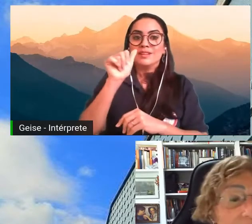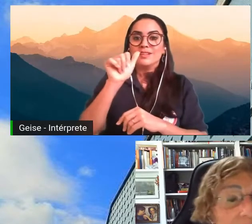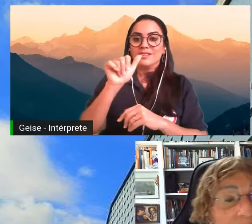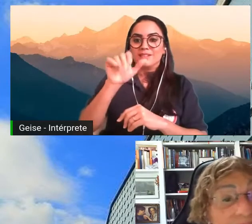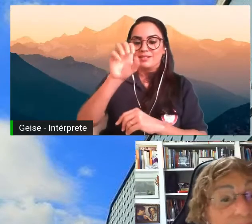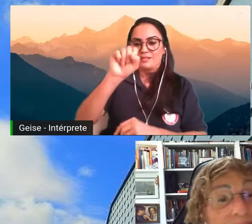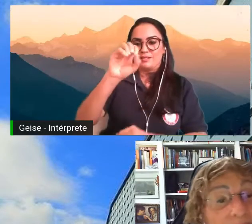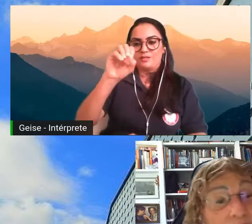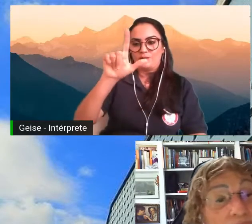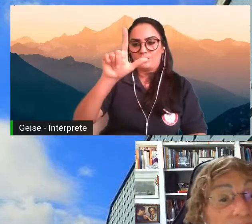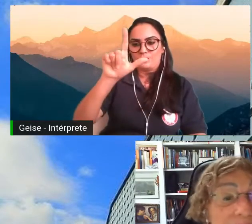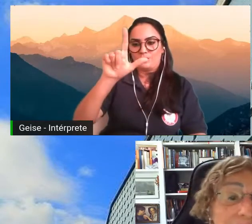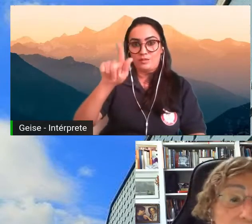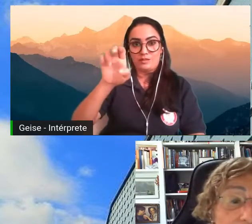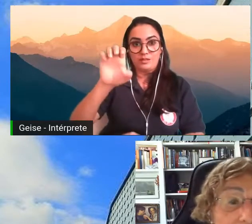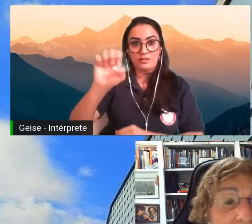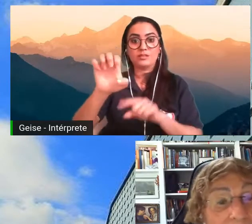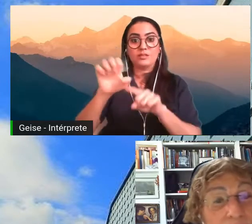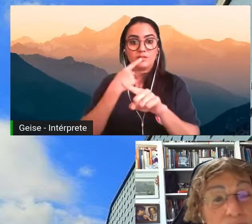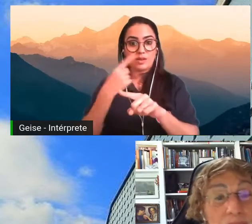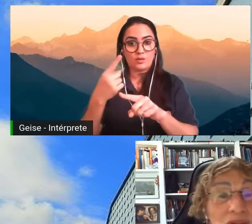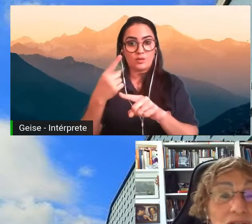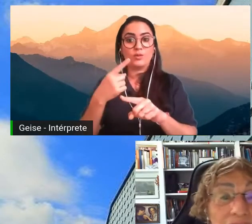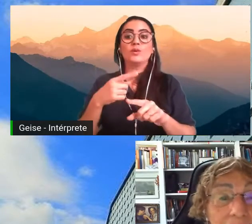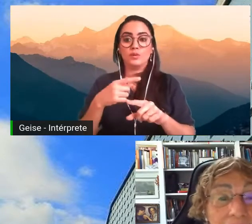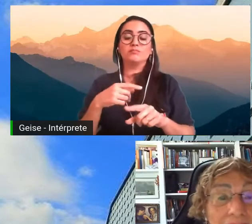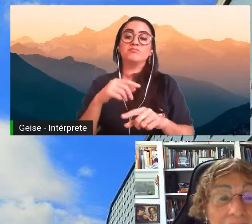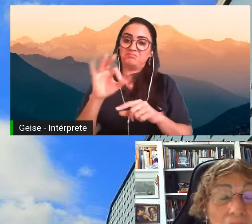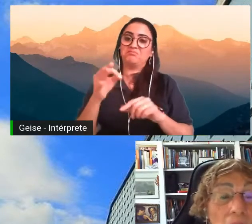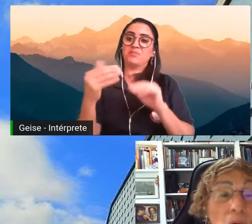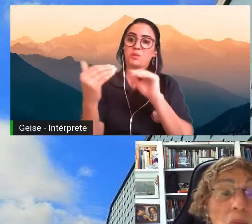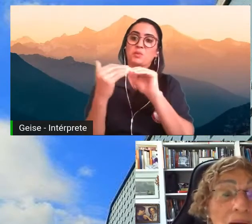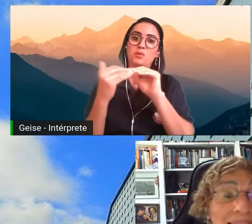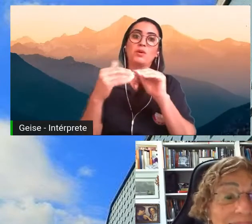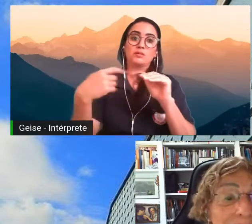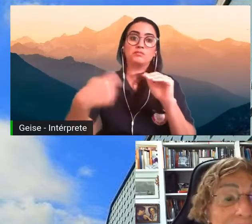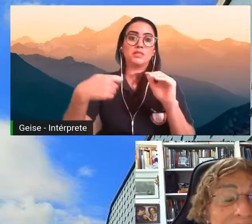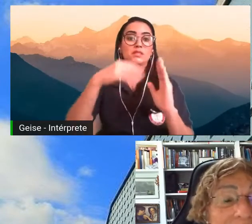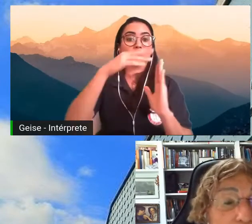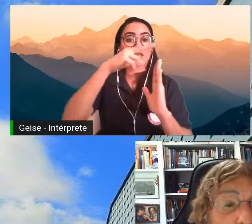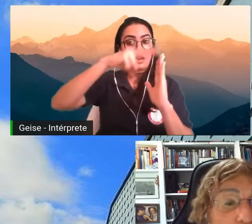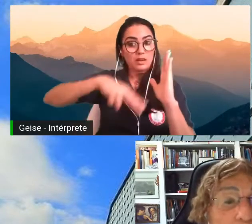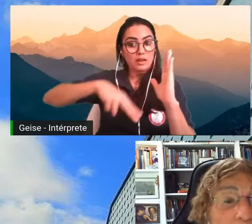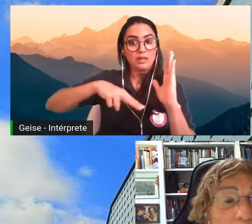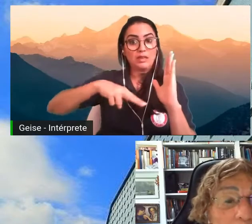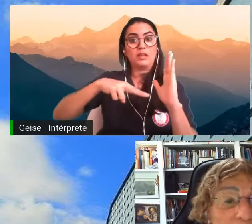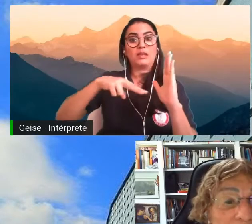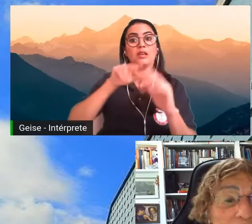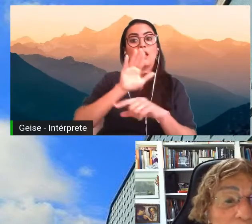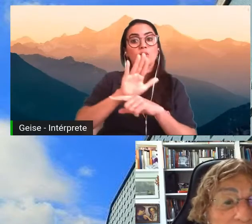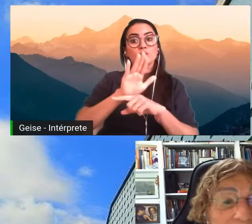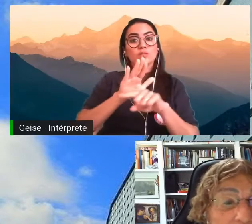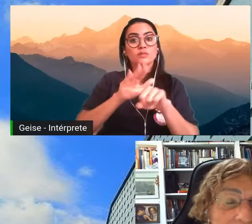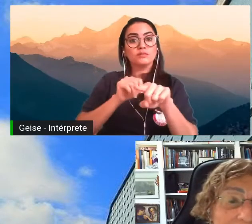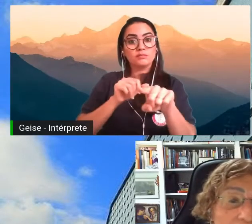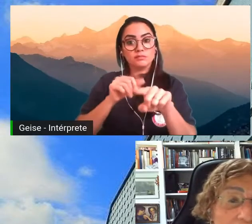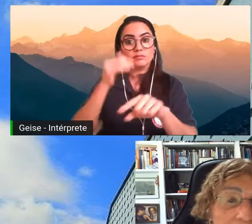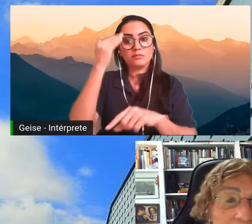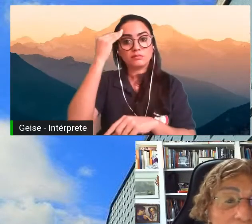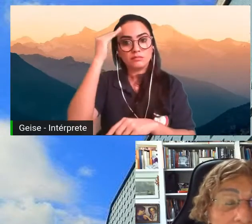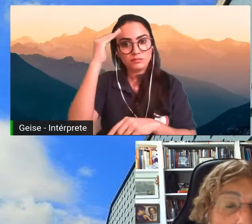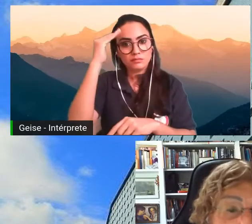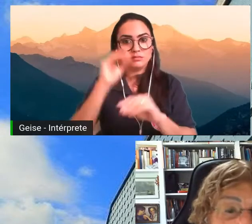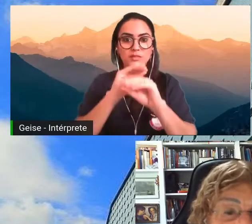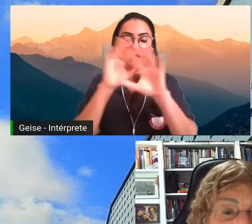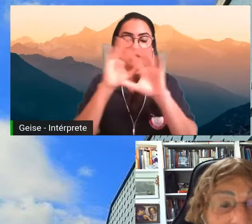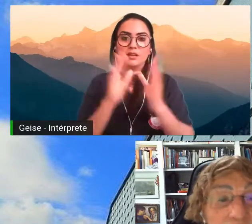lido. Tem que ser lido e ver se ele está atualizado, se é preciso atualizar. Como é que se traduz o projeto